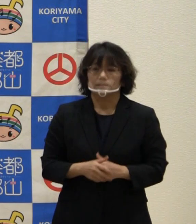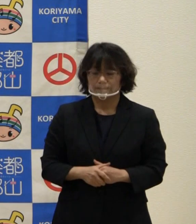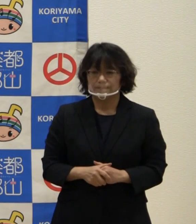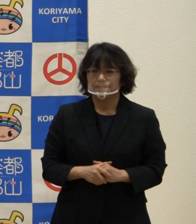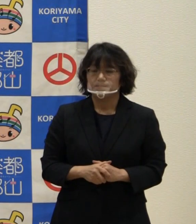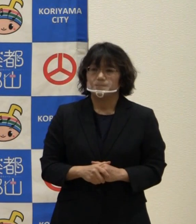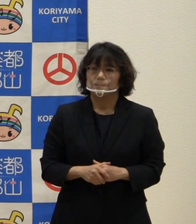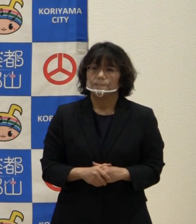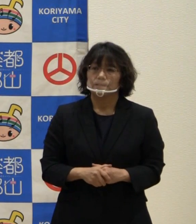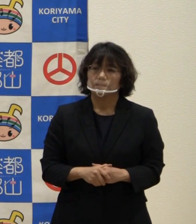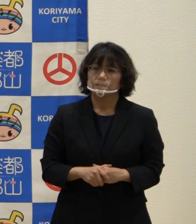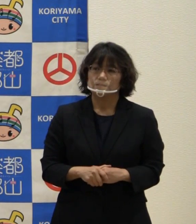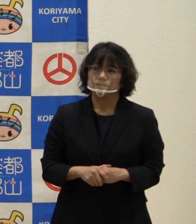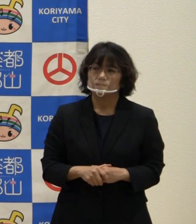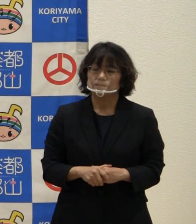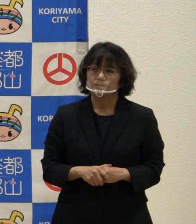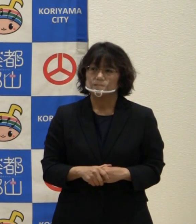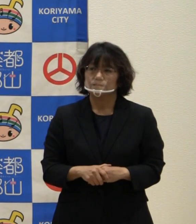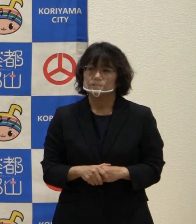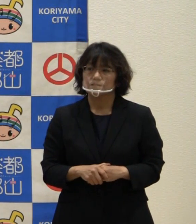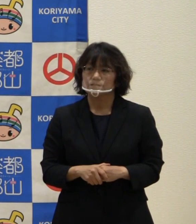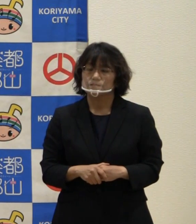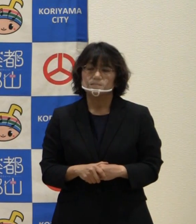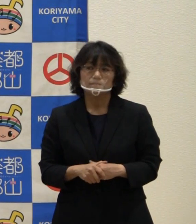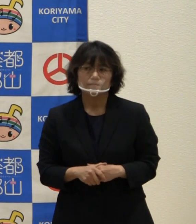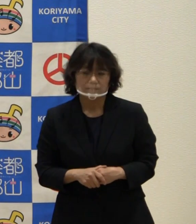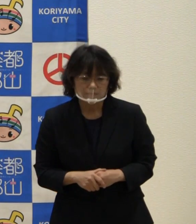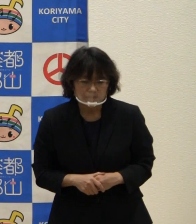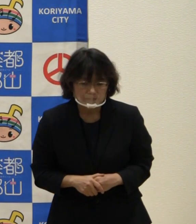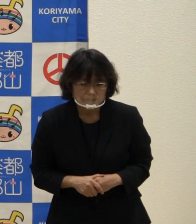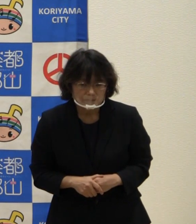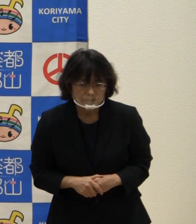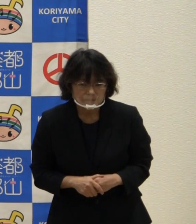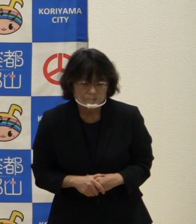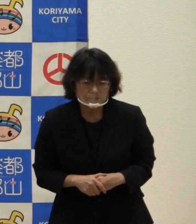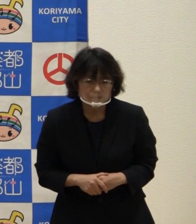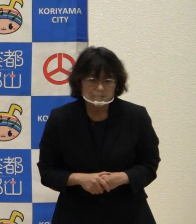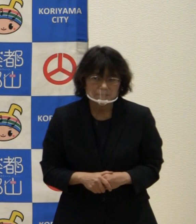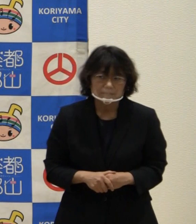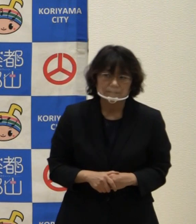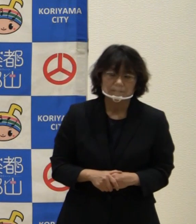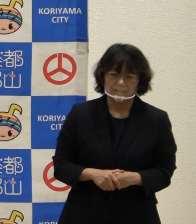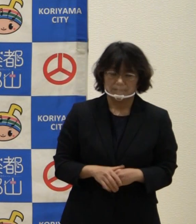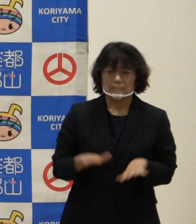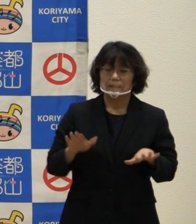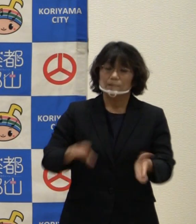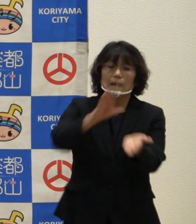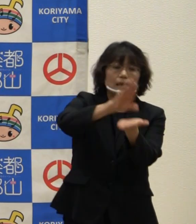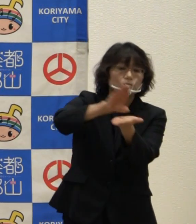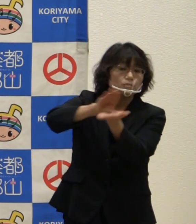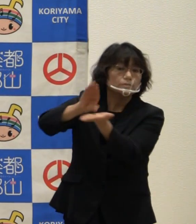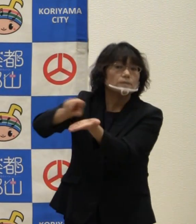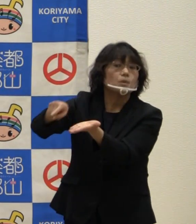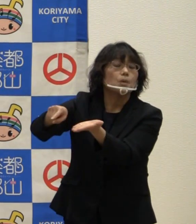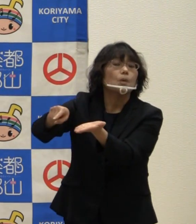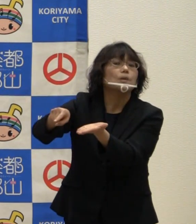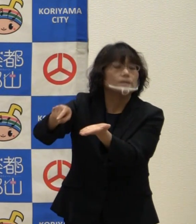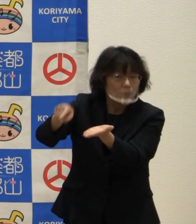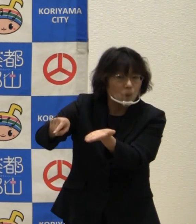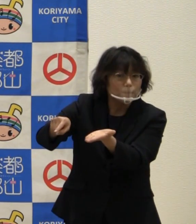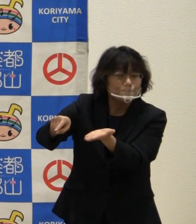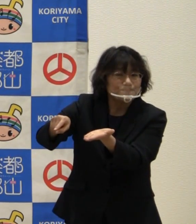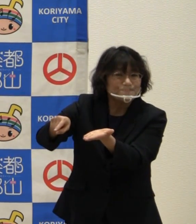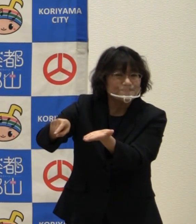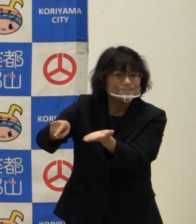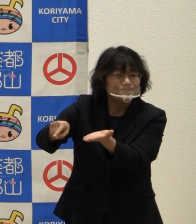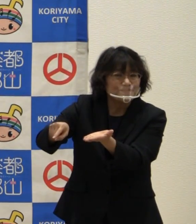ます。 続けて質問します。現在、駐車場の方にも、敷地内に